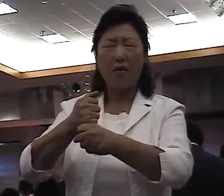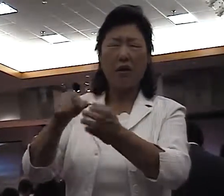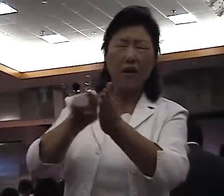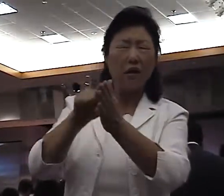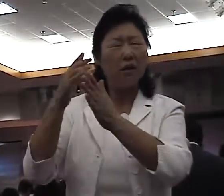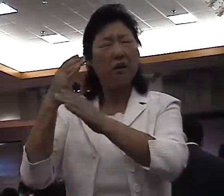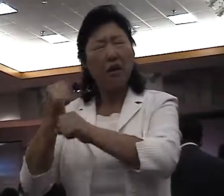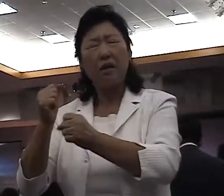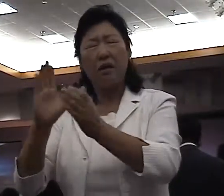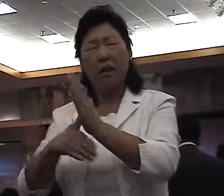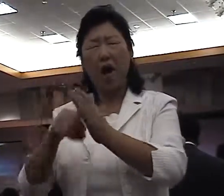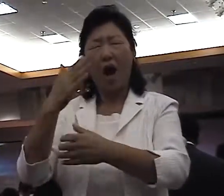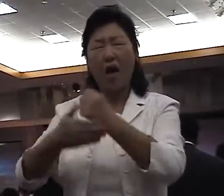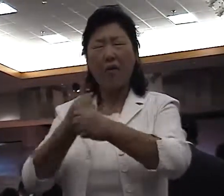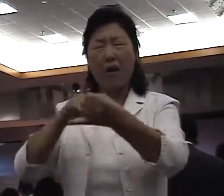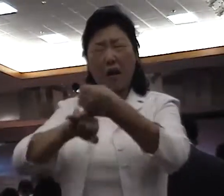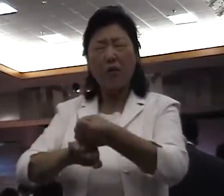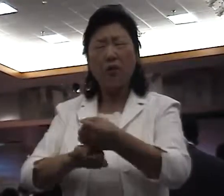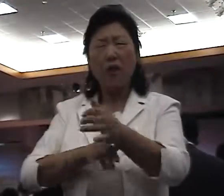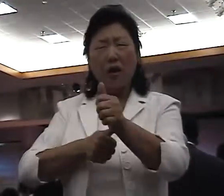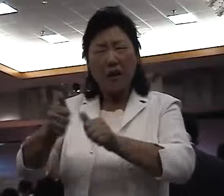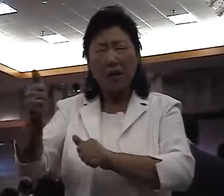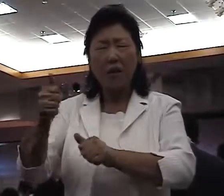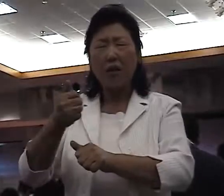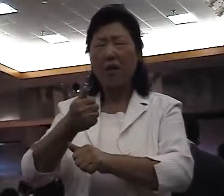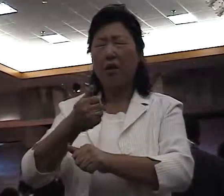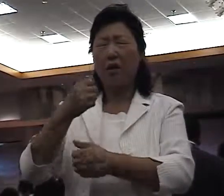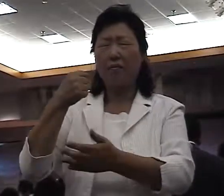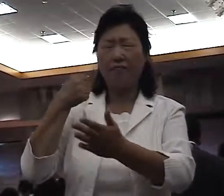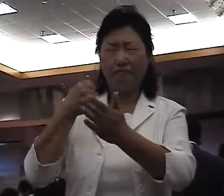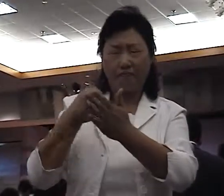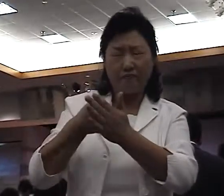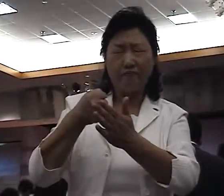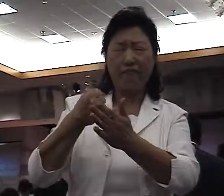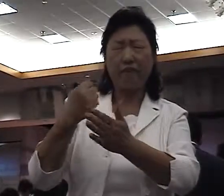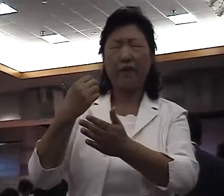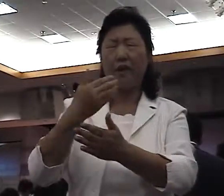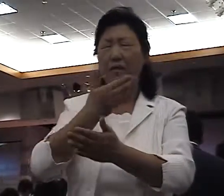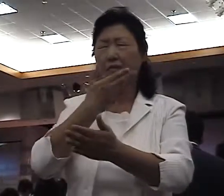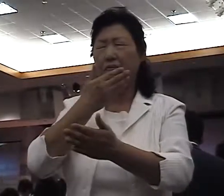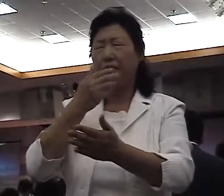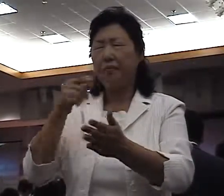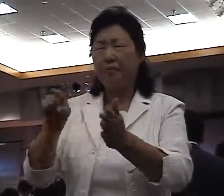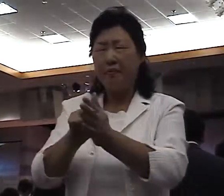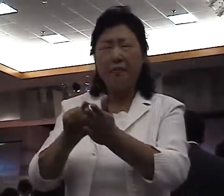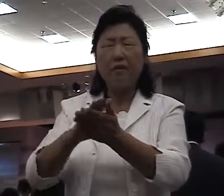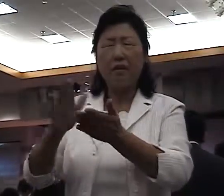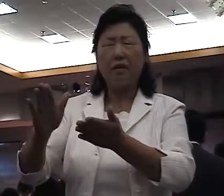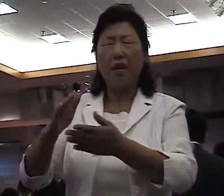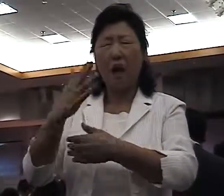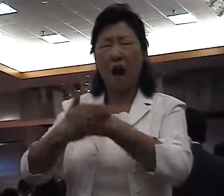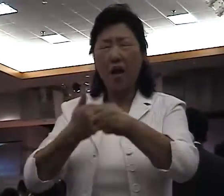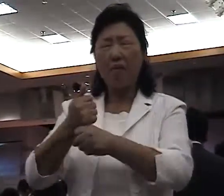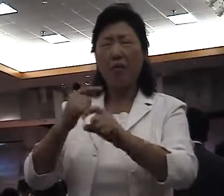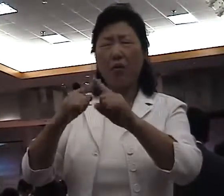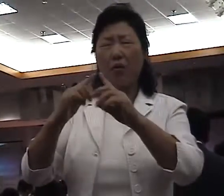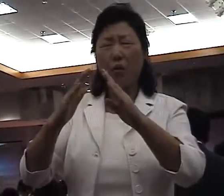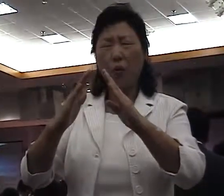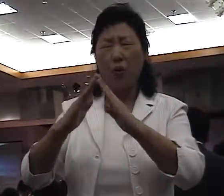곧 승리의 보장이 되는 줄을 믿습니다. 우리 교회를 사용하셔서 하나님의 킹덤 드림을 이루어